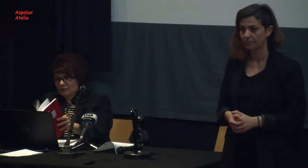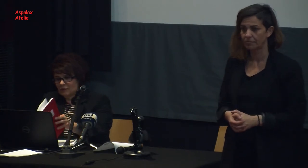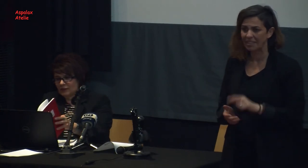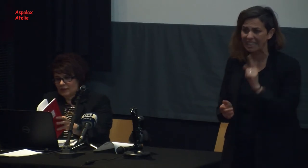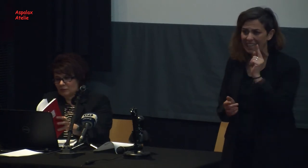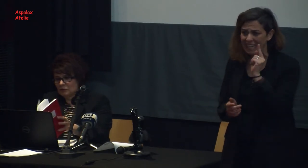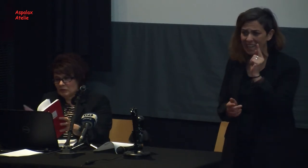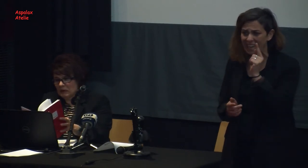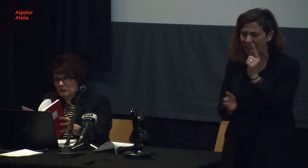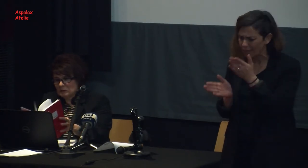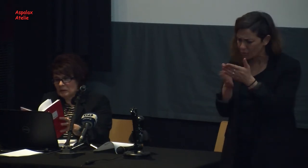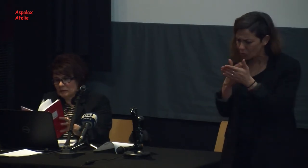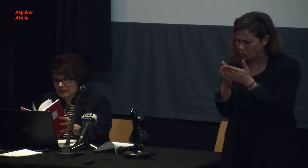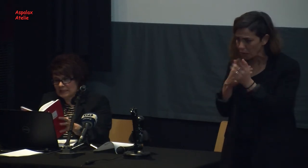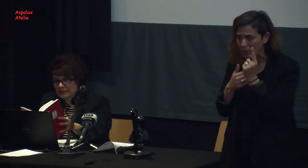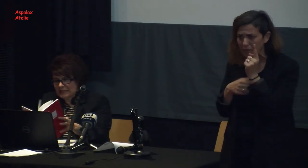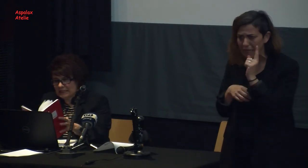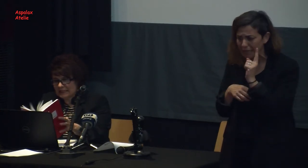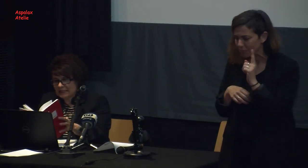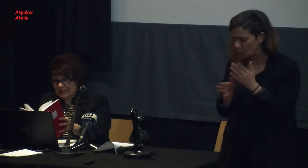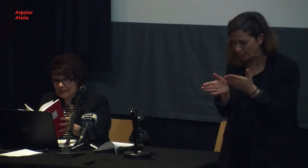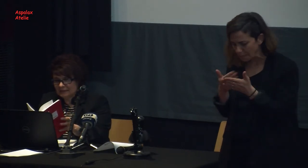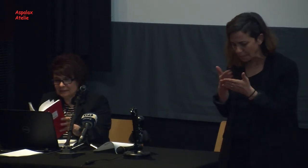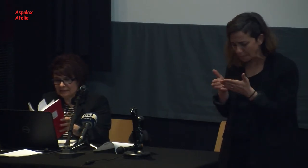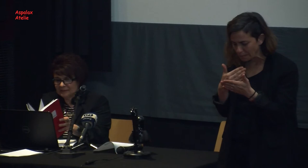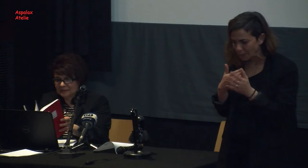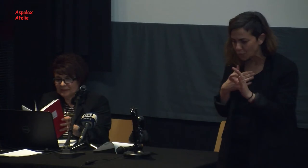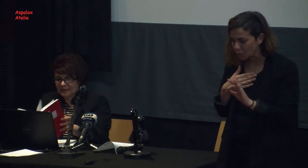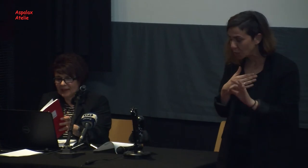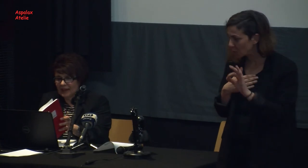μισό λεπτό γιατί κοντά.